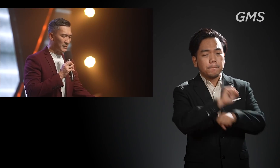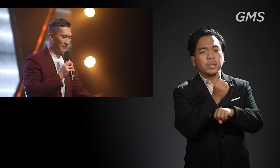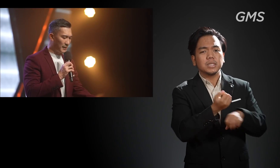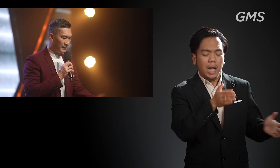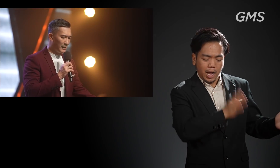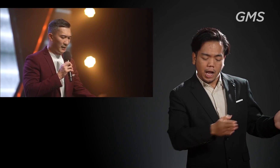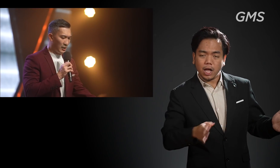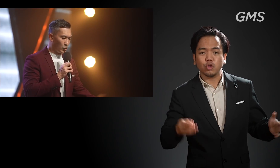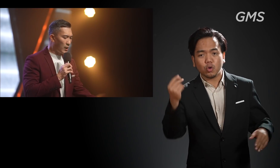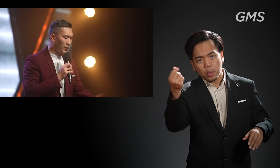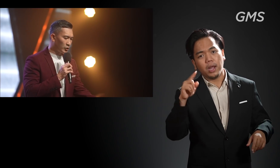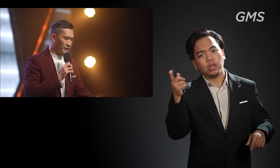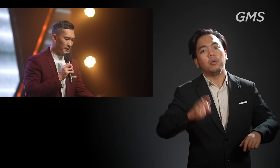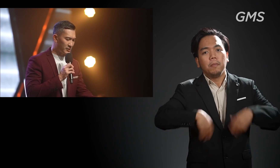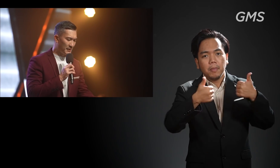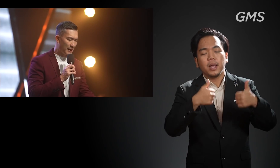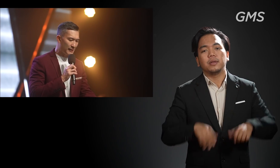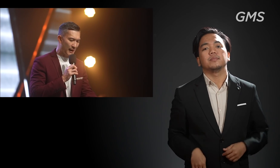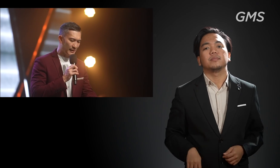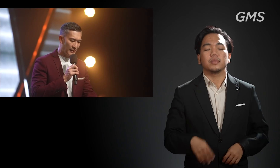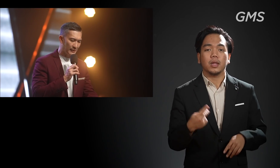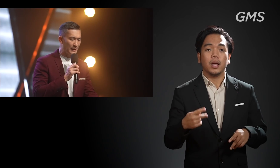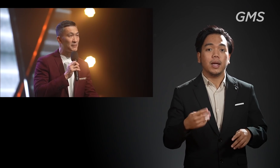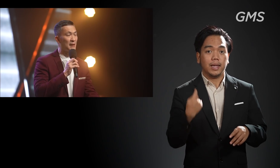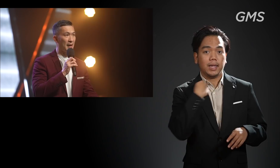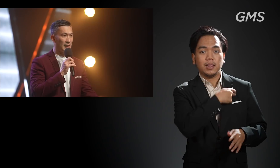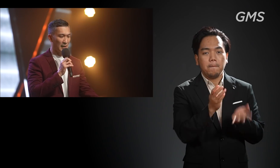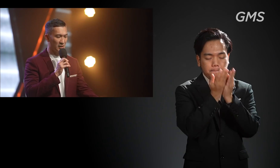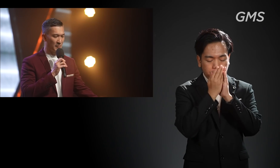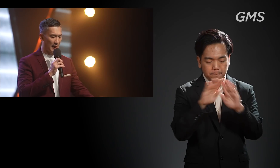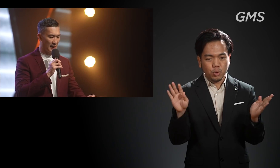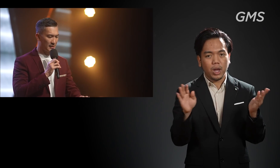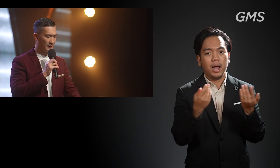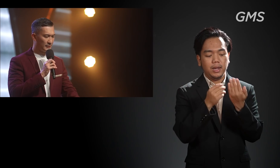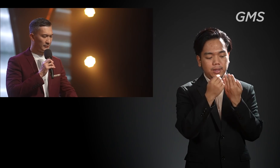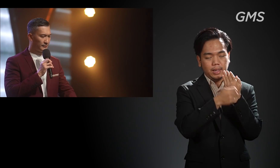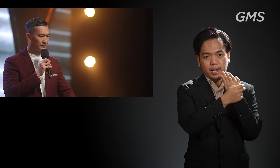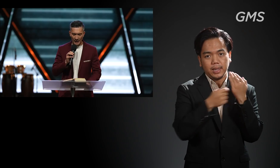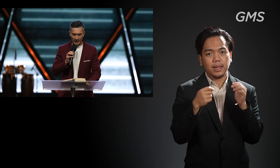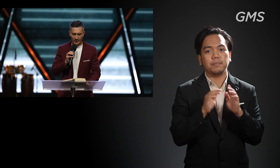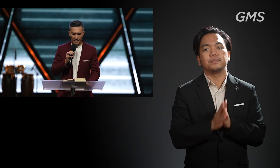buka sama-sama di 2 Korintus pasal 9 ayat yang ke-6 sampai ayat yang ke-11.